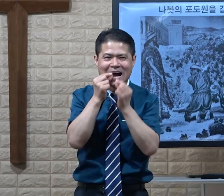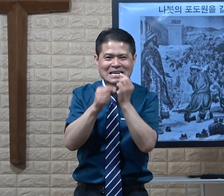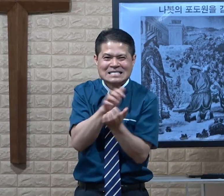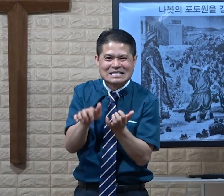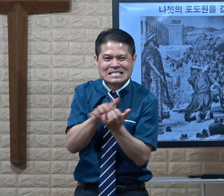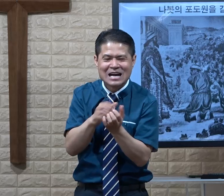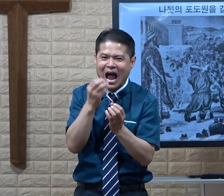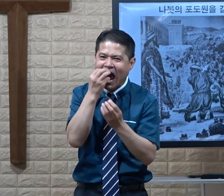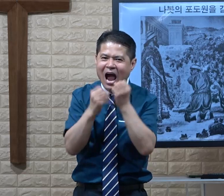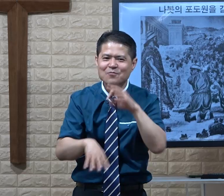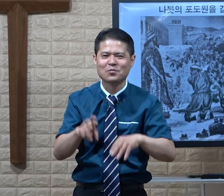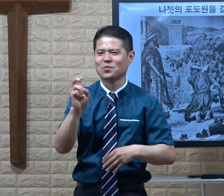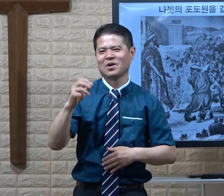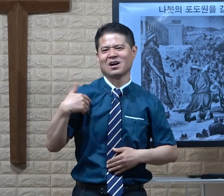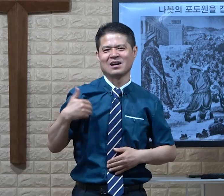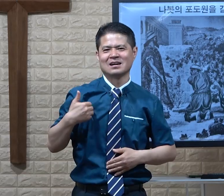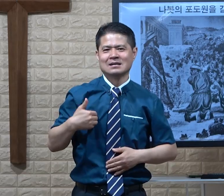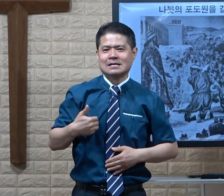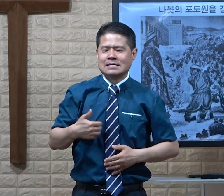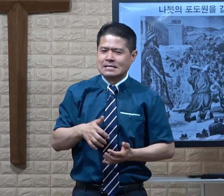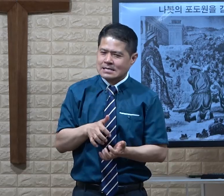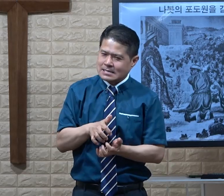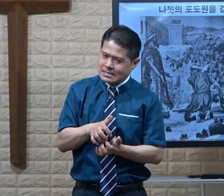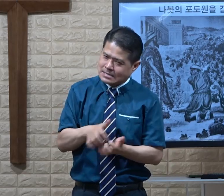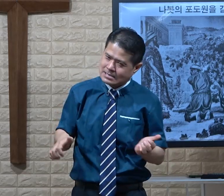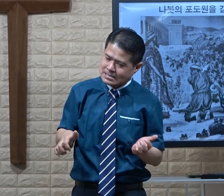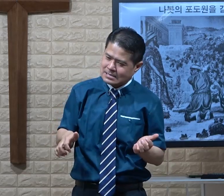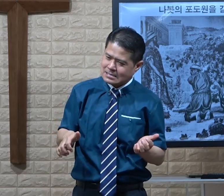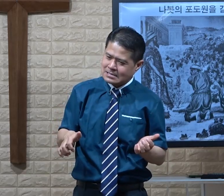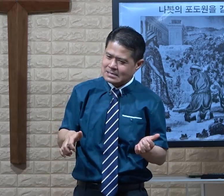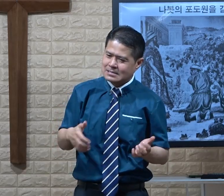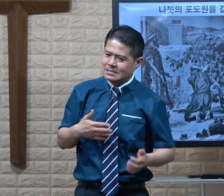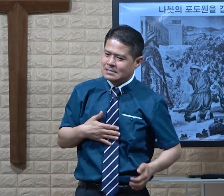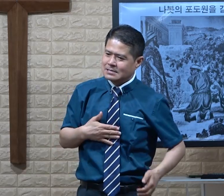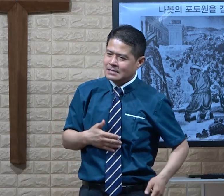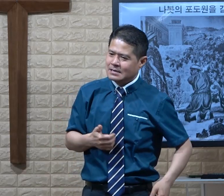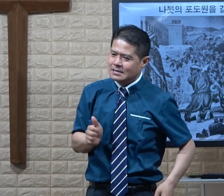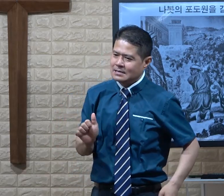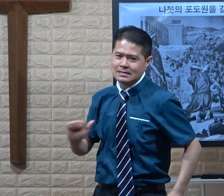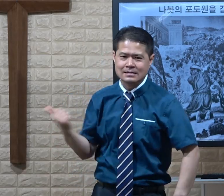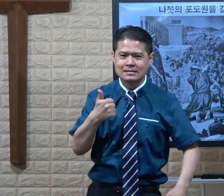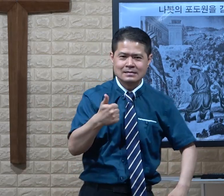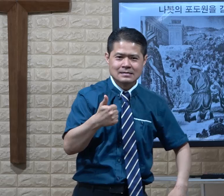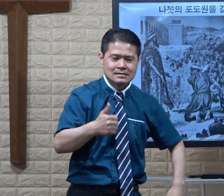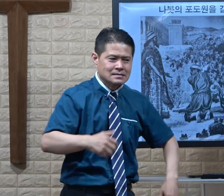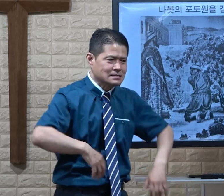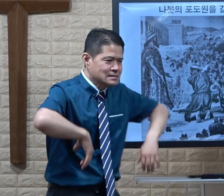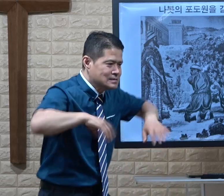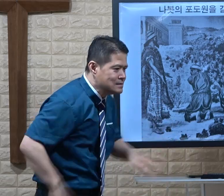갈면서 아마 계략을 세웠을 줄 모릅니다. 그렇게 분개하면서